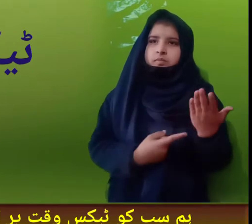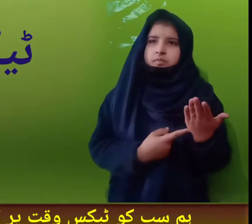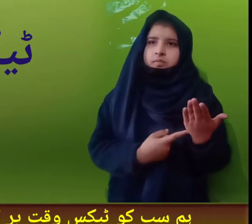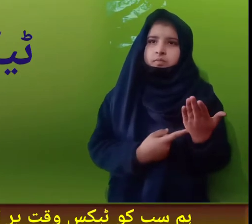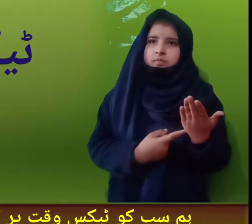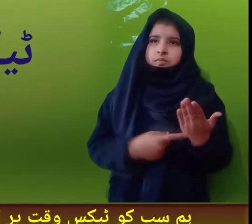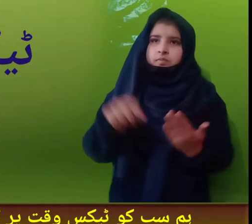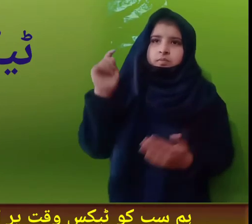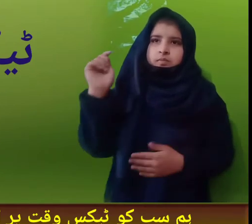टैक्स